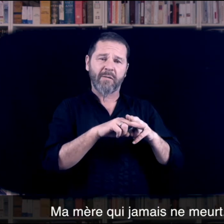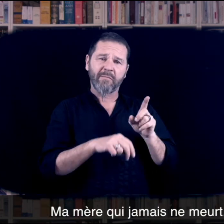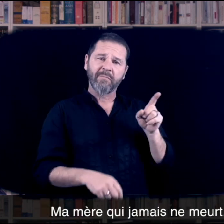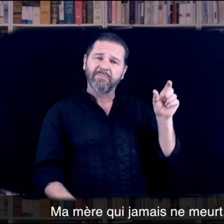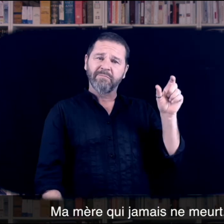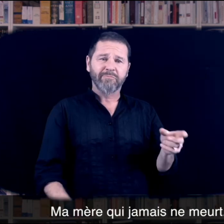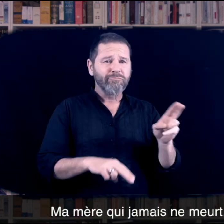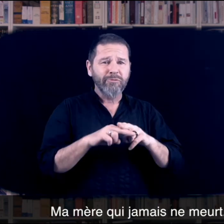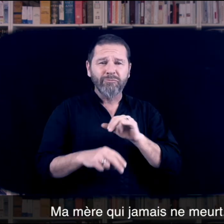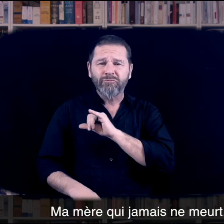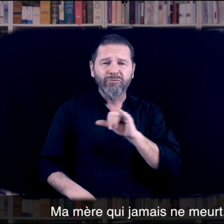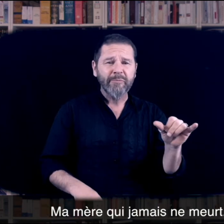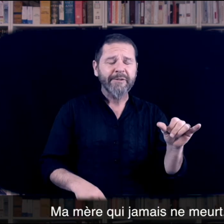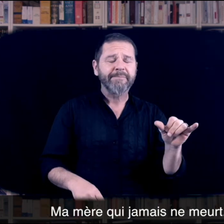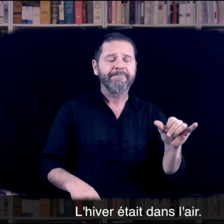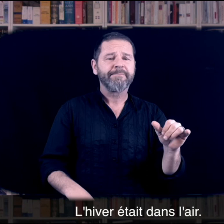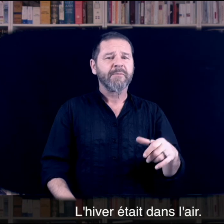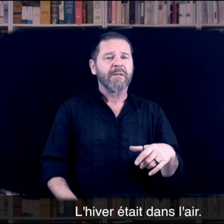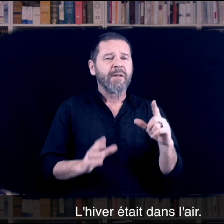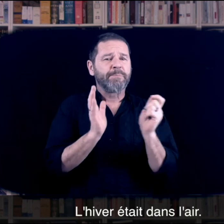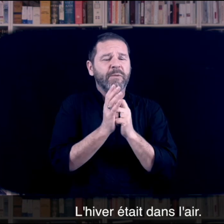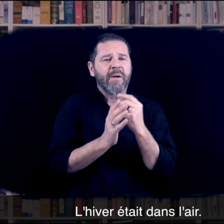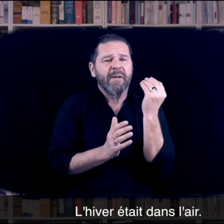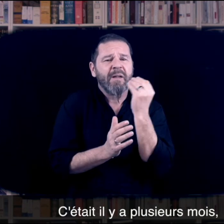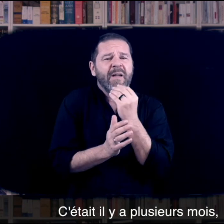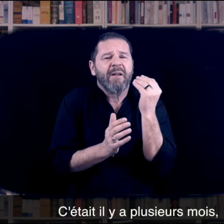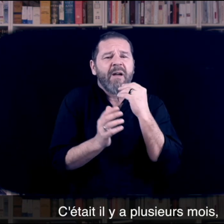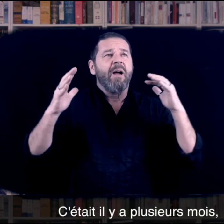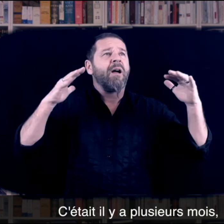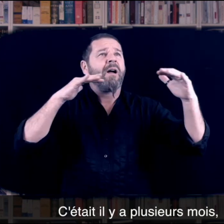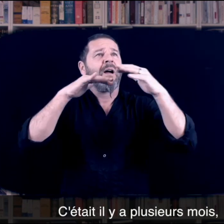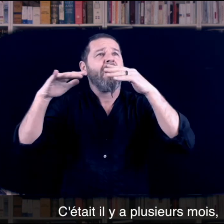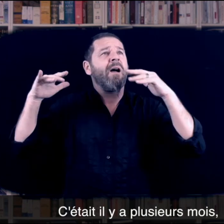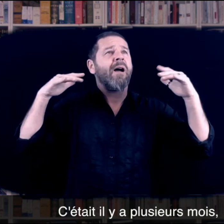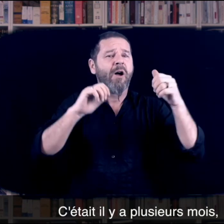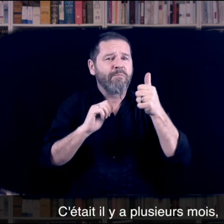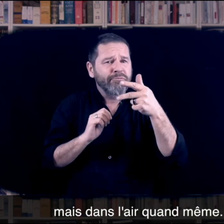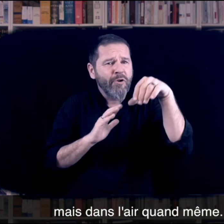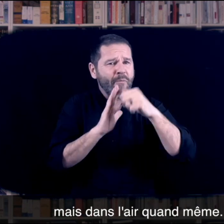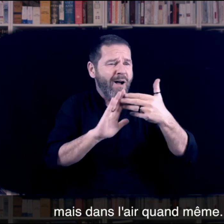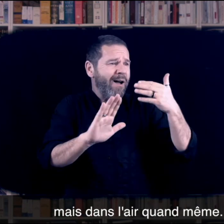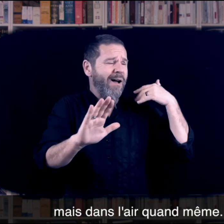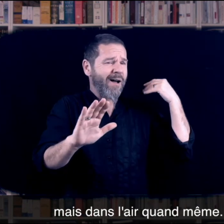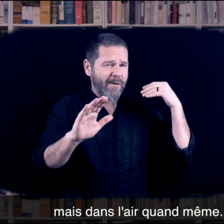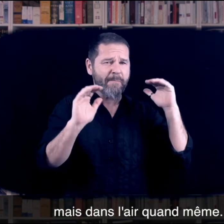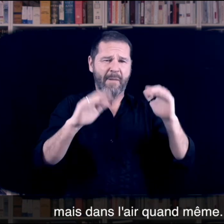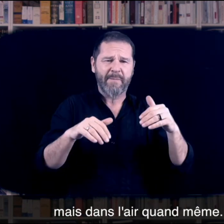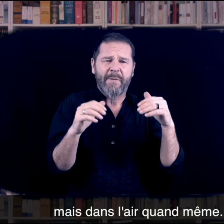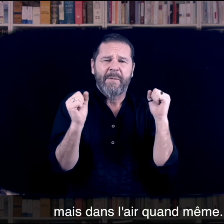ma mère qui jamais ne meurt. L'hiver était dans l'air, c'était il y a plusieurs mois, mais dans l'air quand